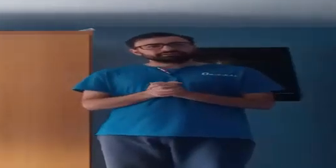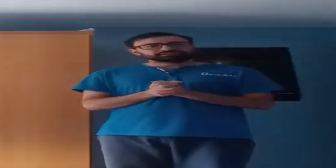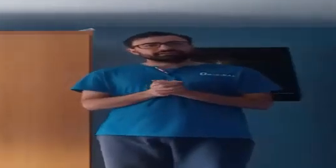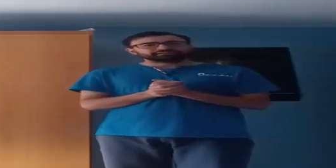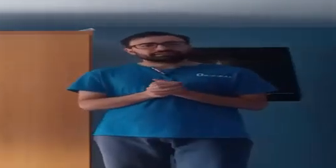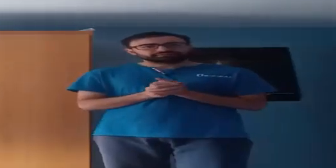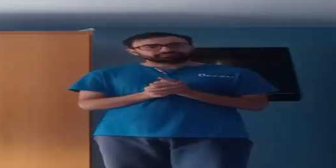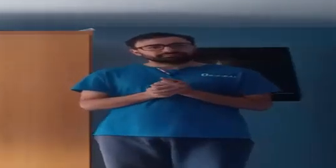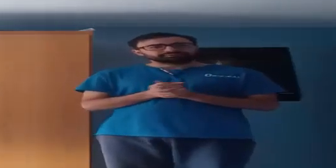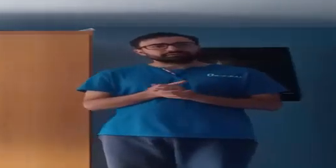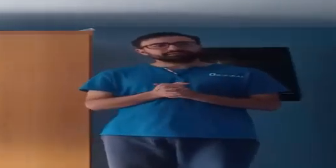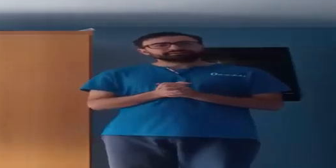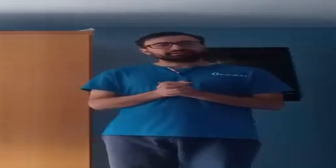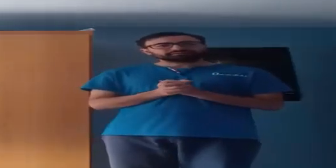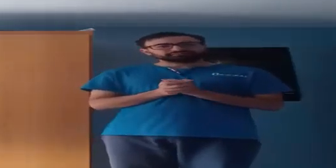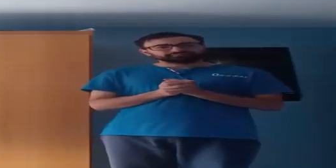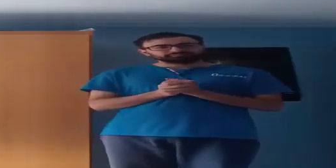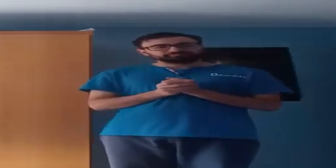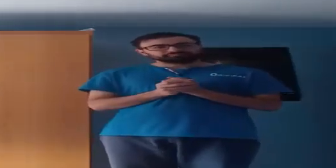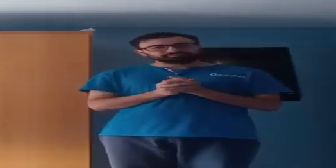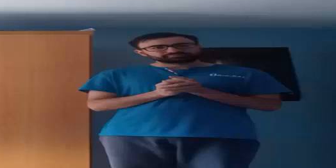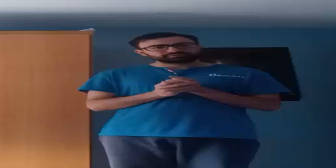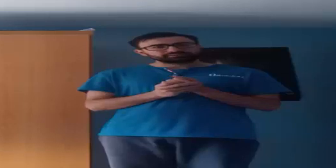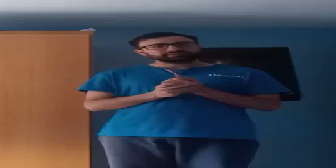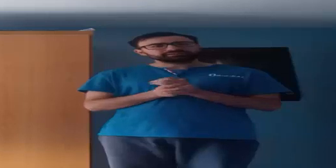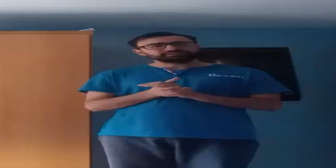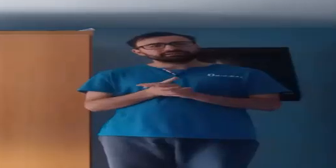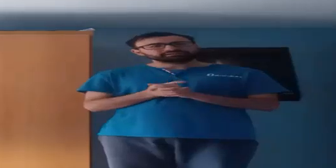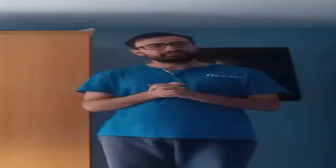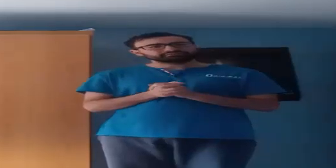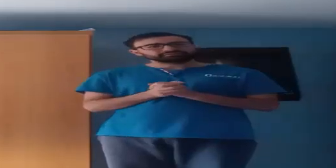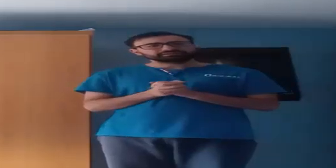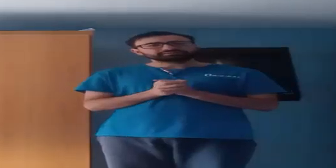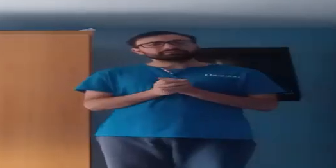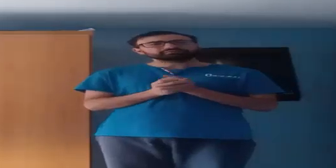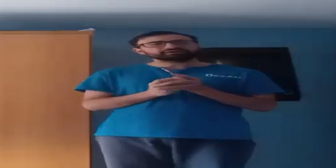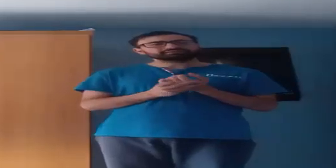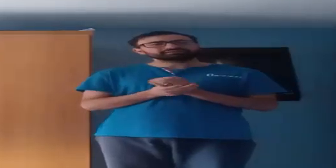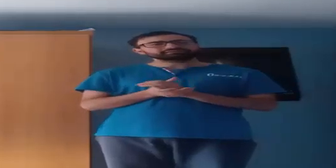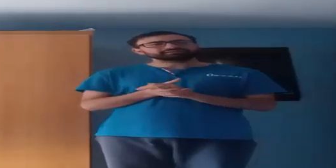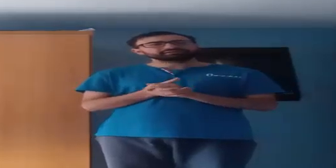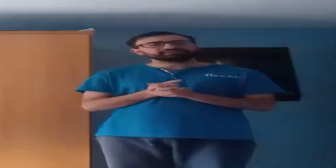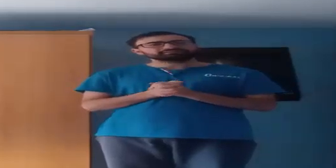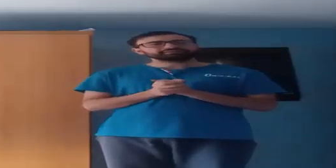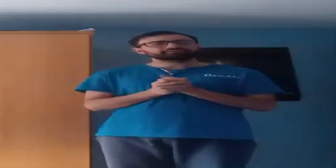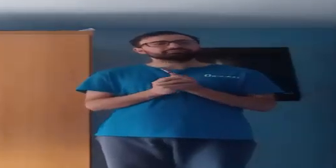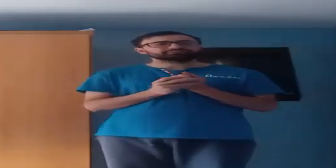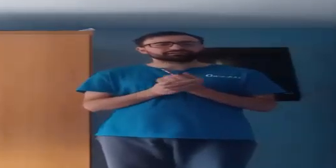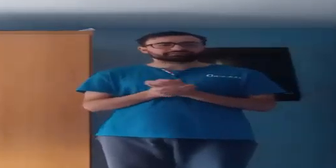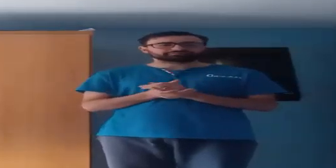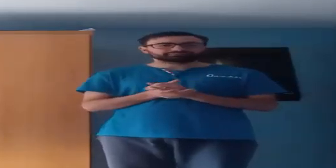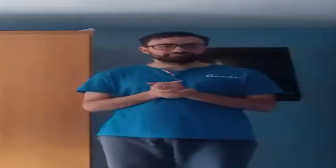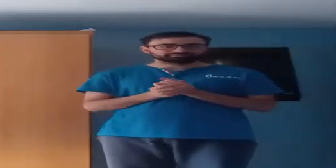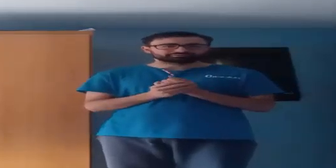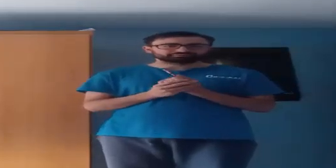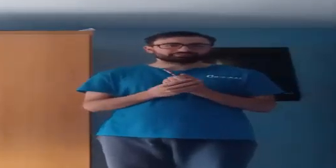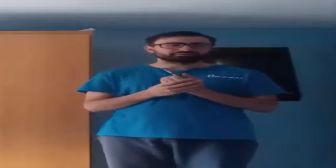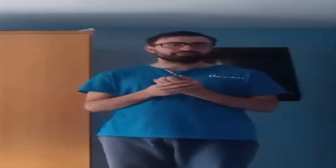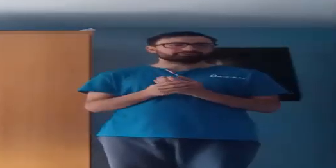Entonces Demeter y le dijo a Hades que hiciera un trato